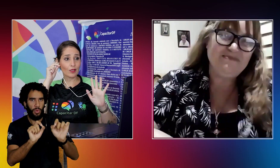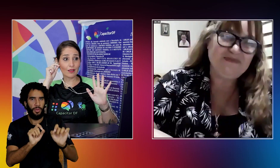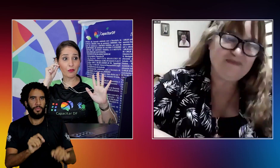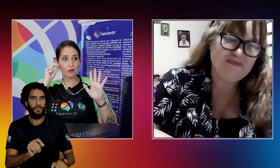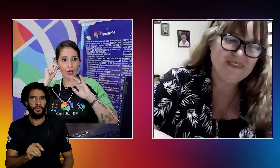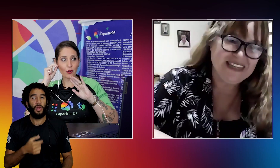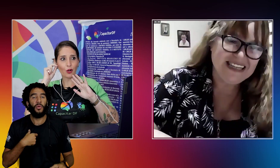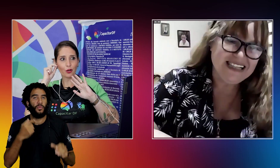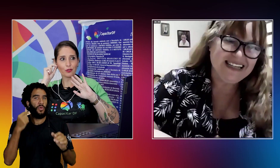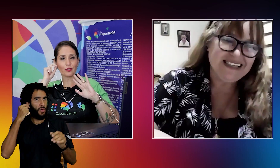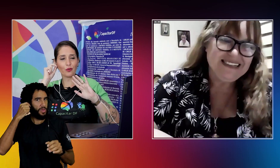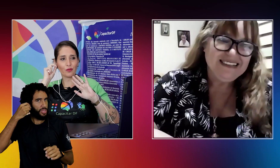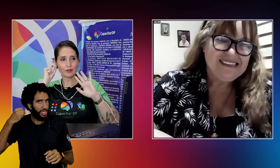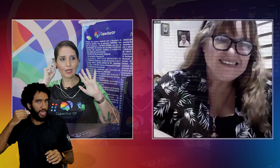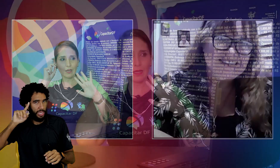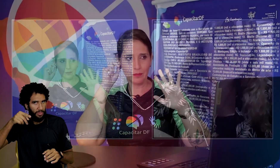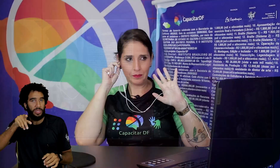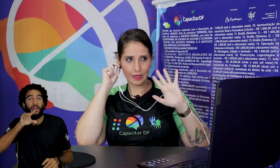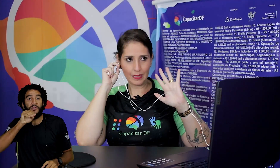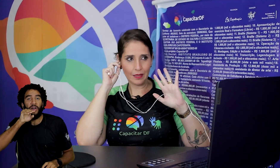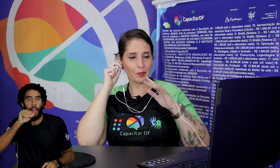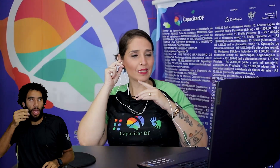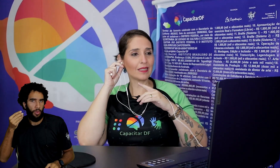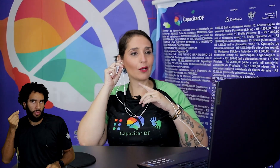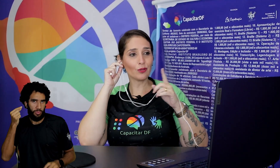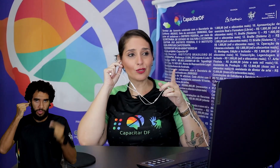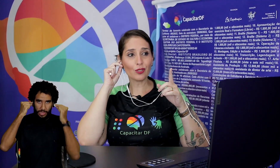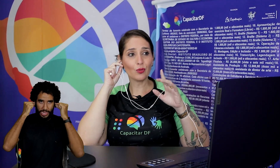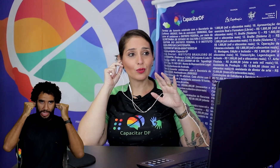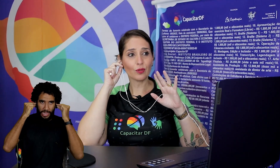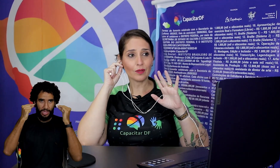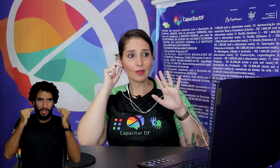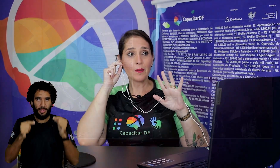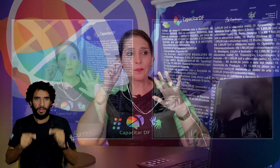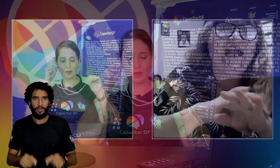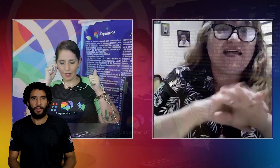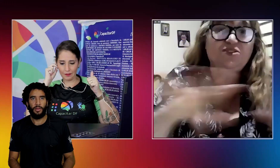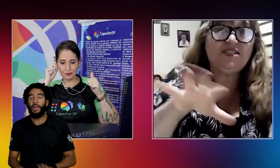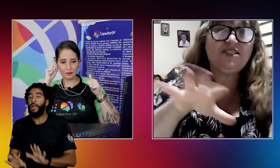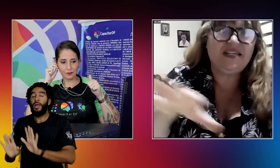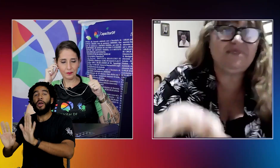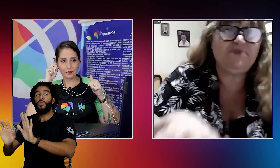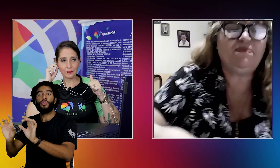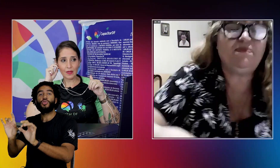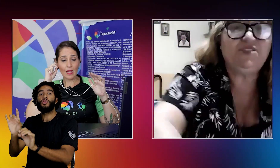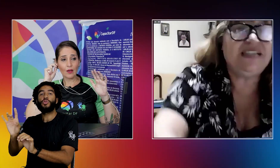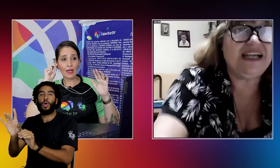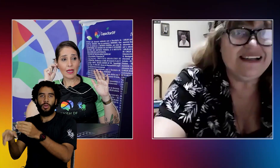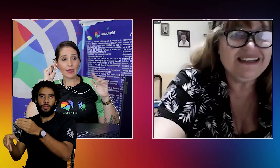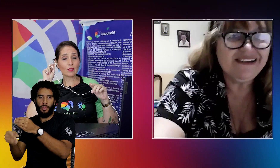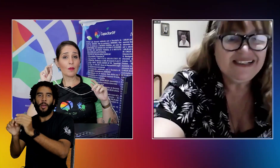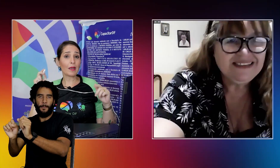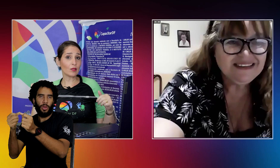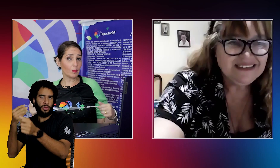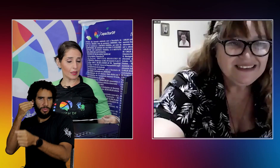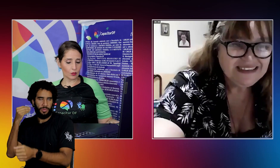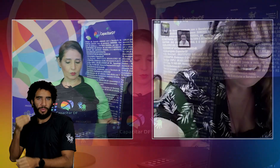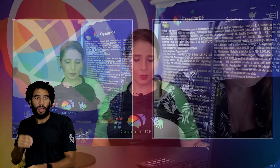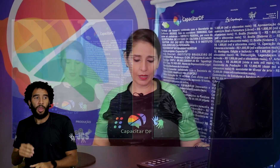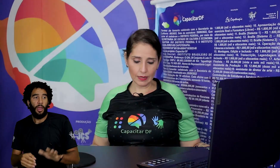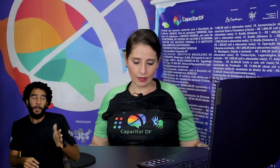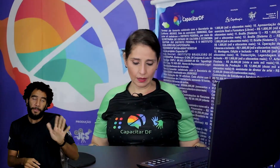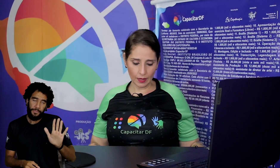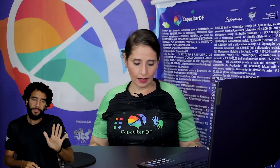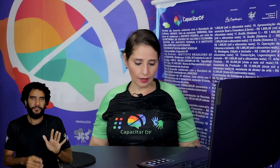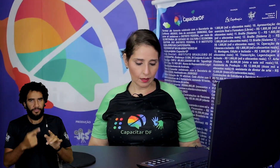só quando você for falar, eu coloco de novo, tá? Peraí. Não, era só isso mesmo, a questão era só essa mesmo, pode tirar. Isso é mais ou menos,